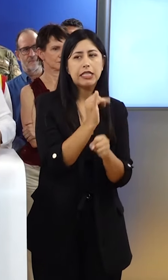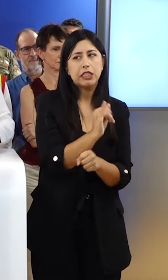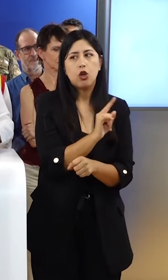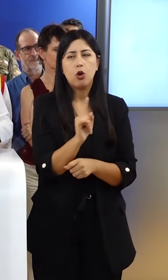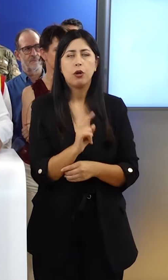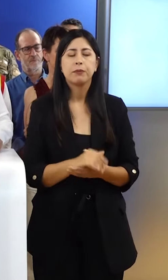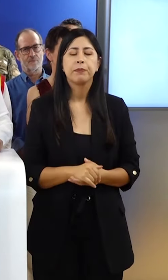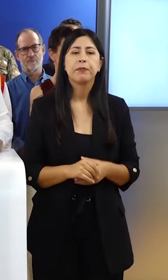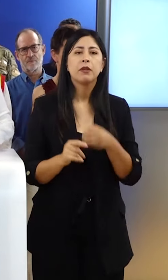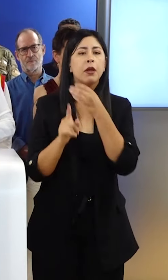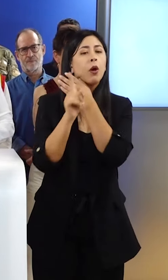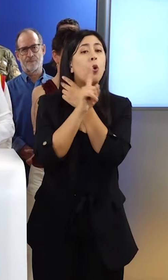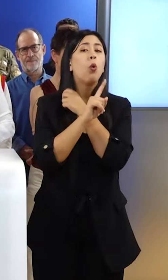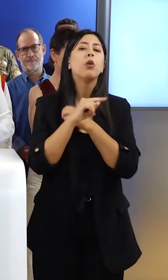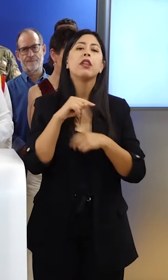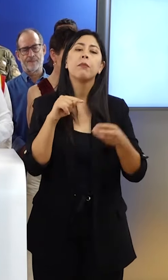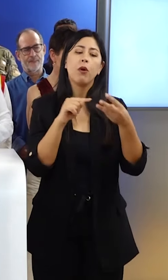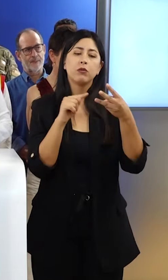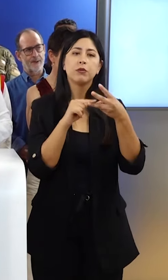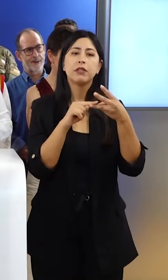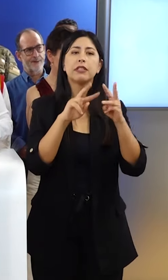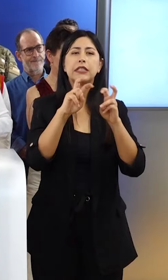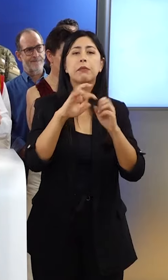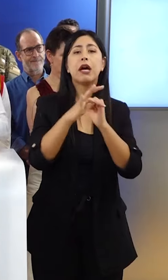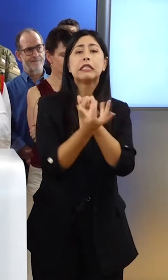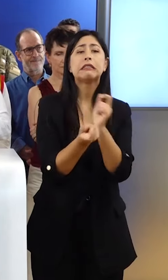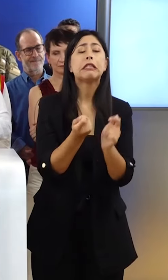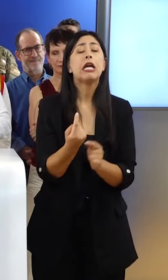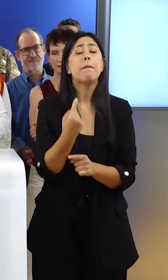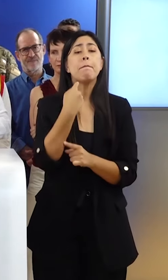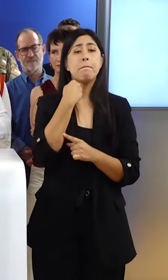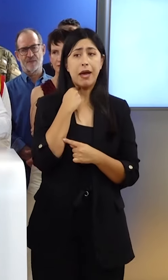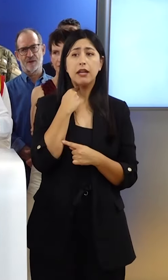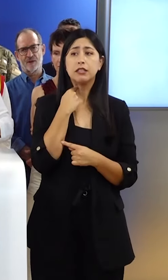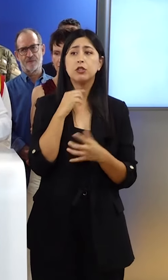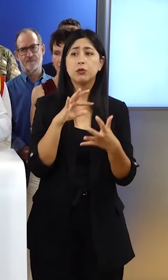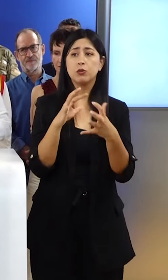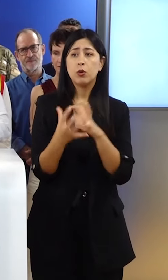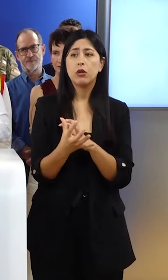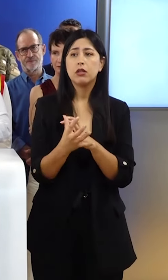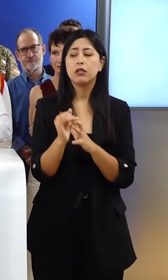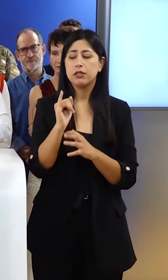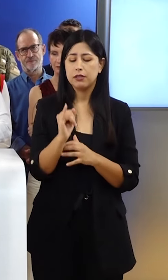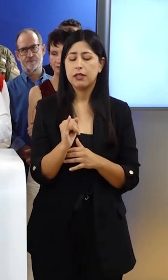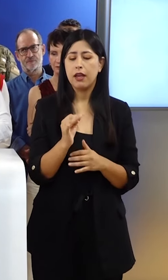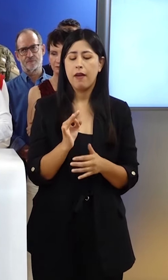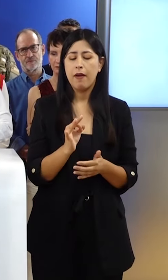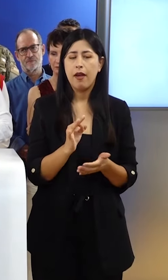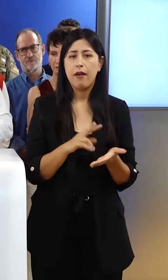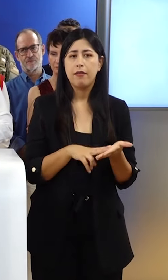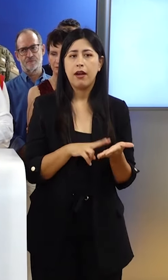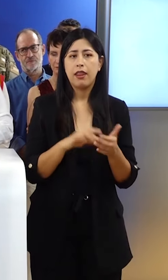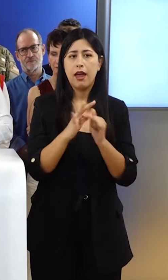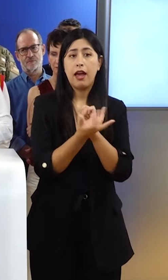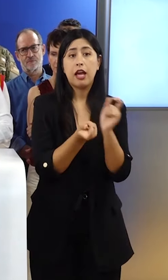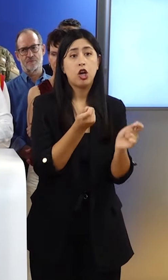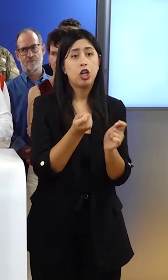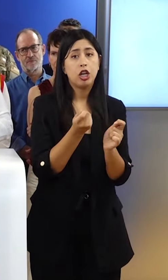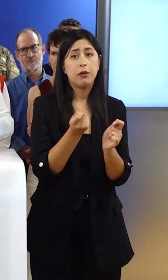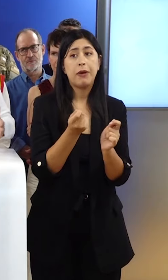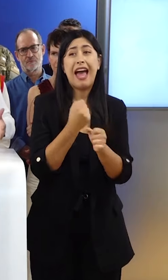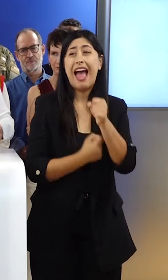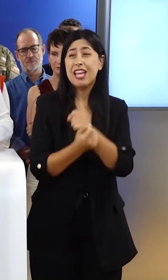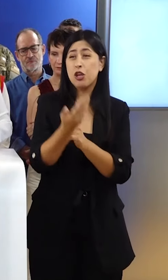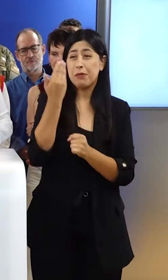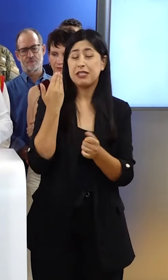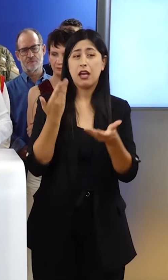relación al impacto económico de el desastre bueno fuera de lo económico claramente cierto e En comparación con el